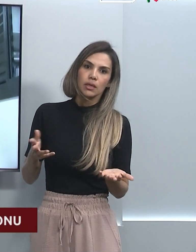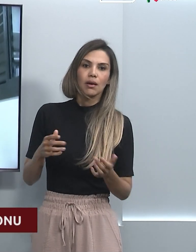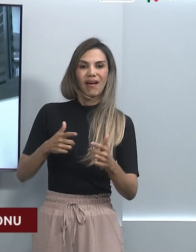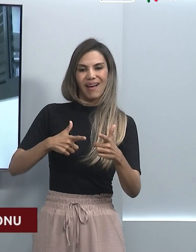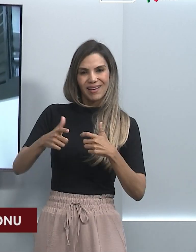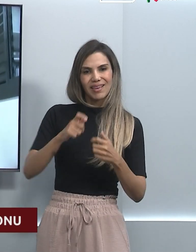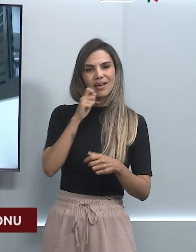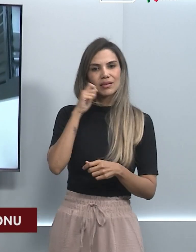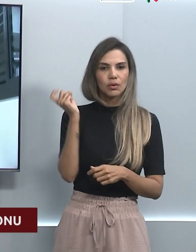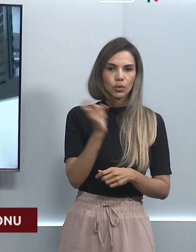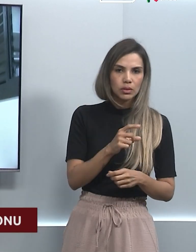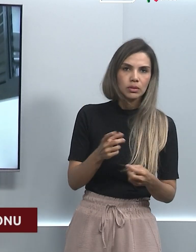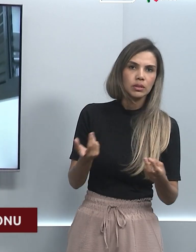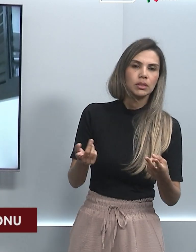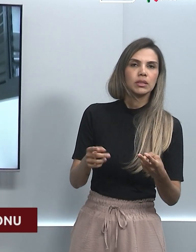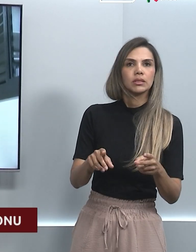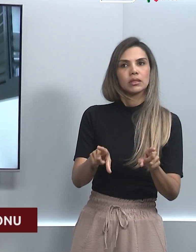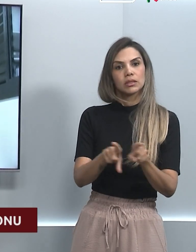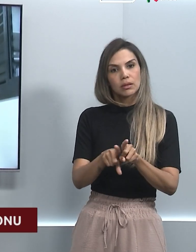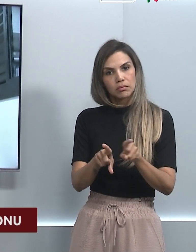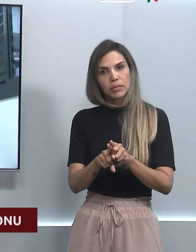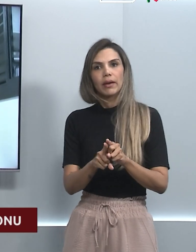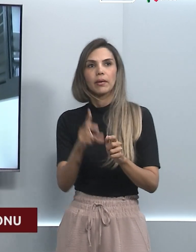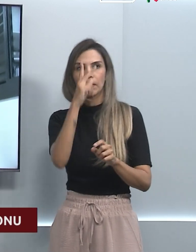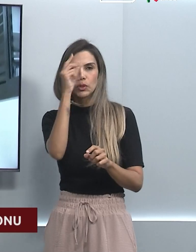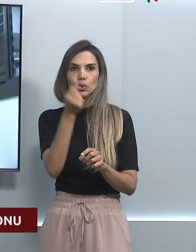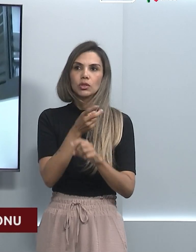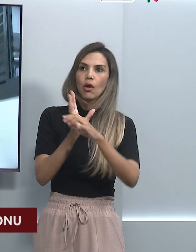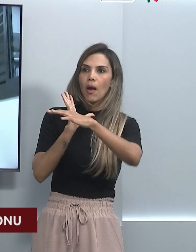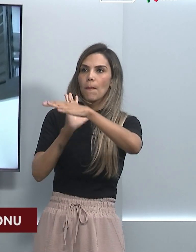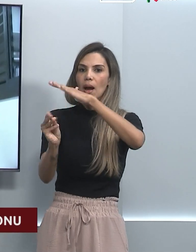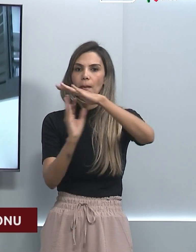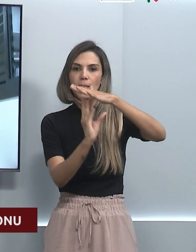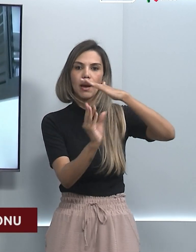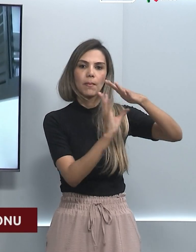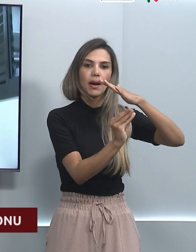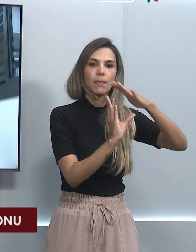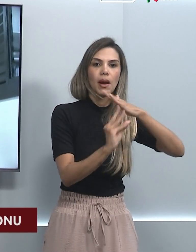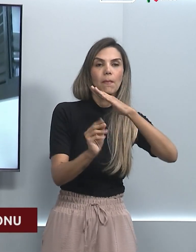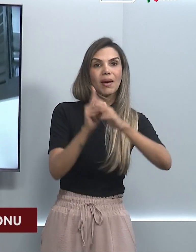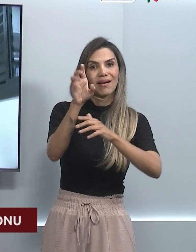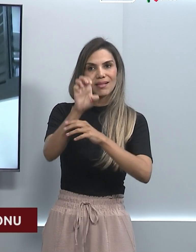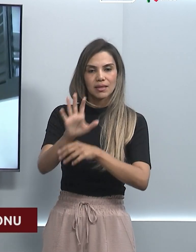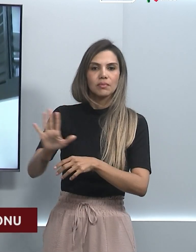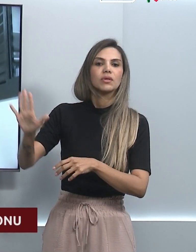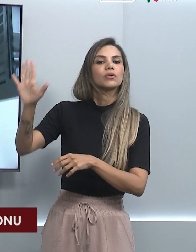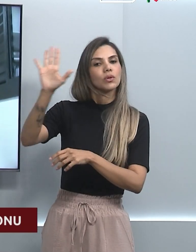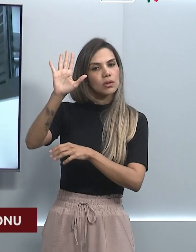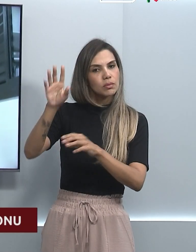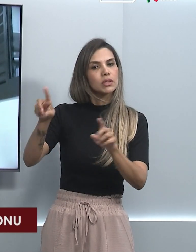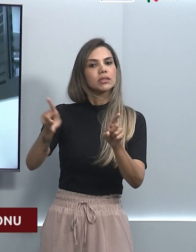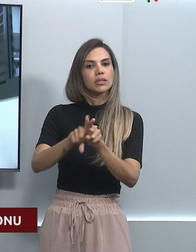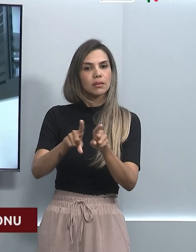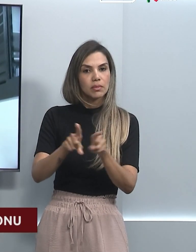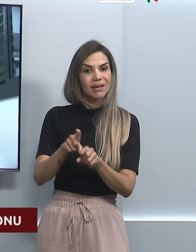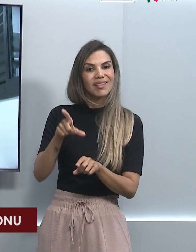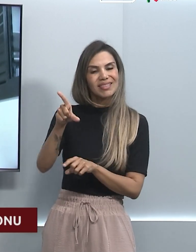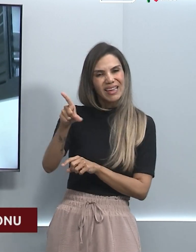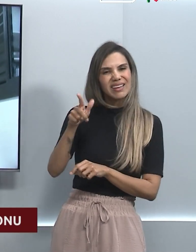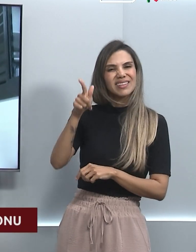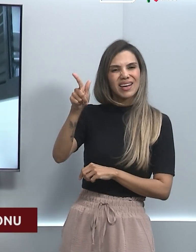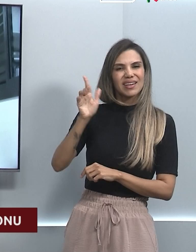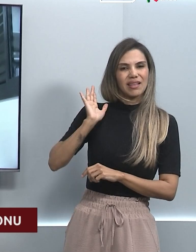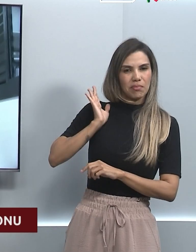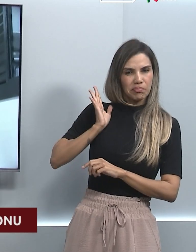na Ucrânia, por exemplo, que influenciou um fluxo de refugiados muito grande para a Europa. A gente tem a situação da